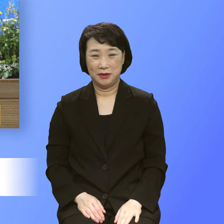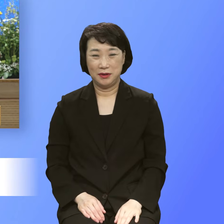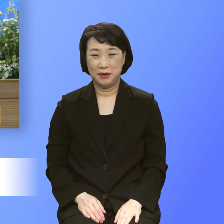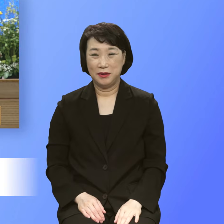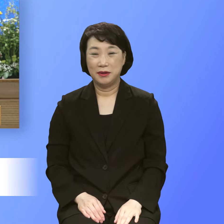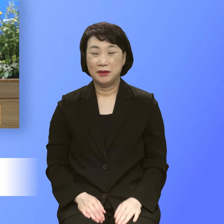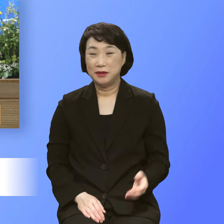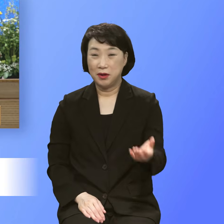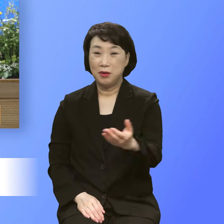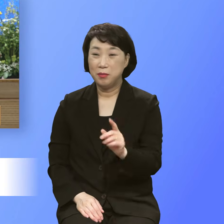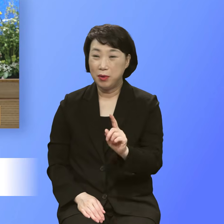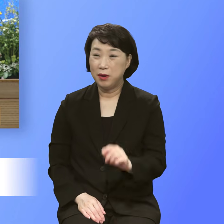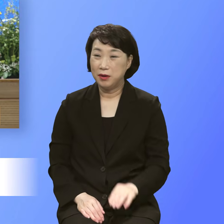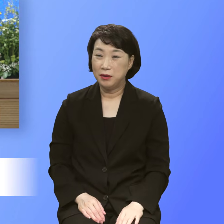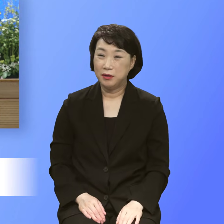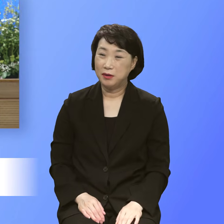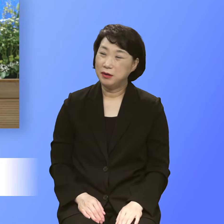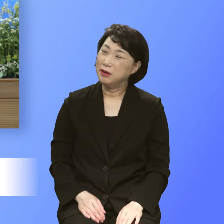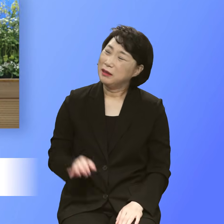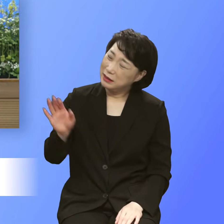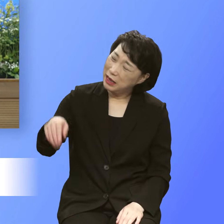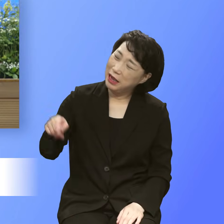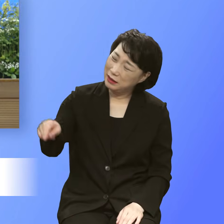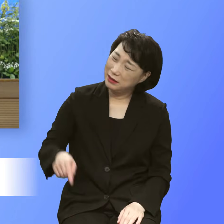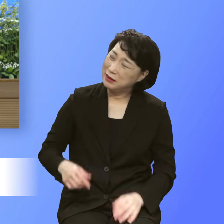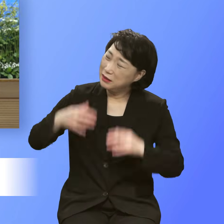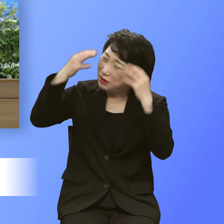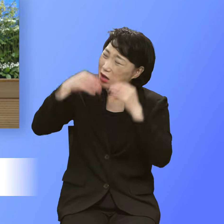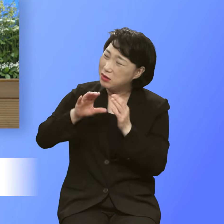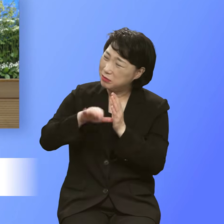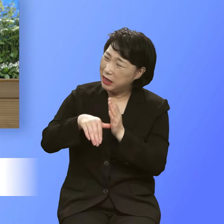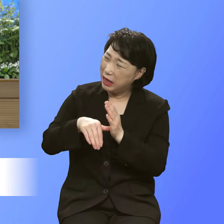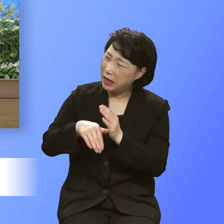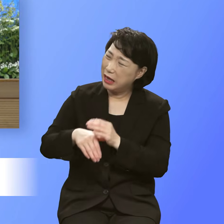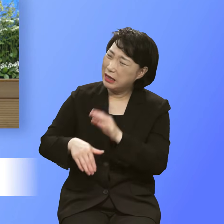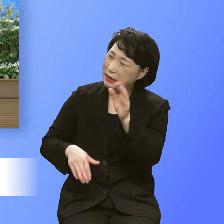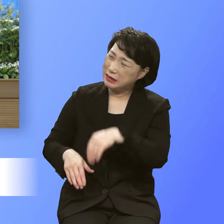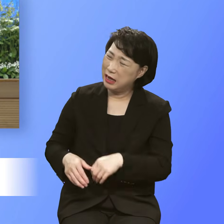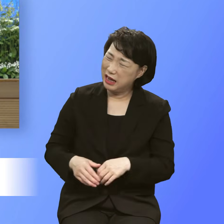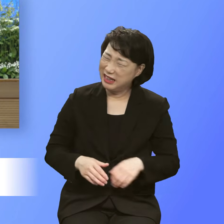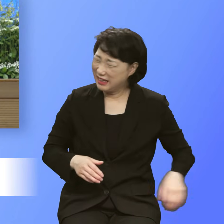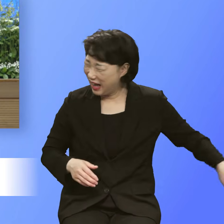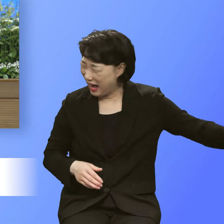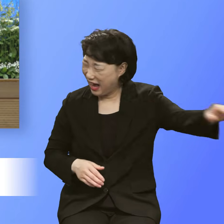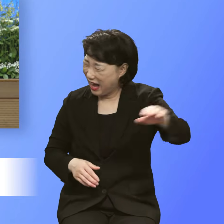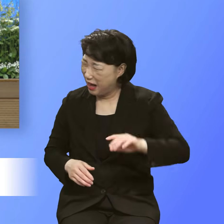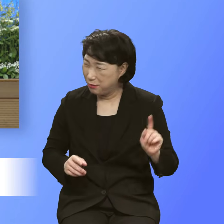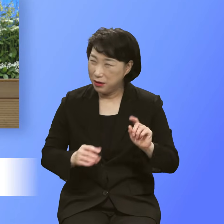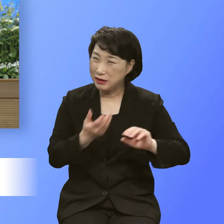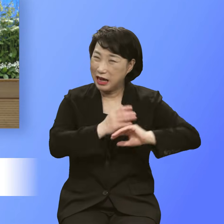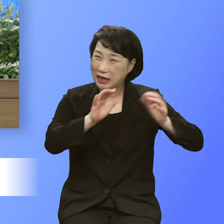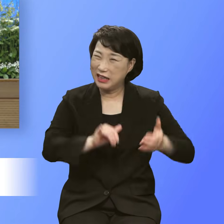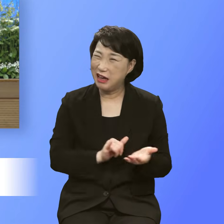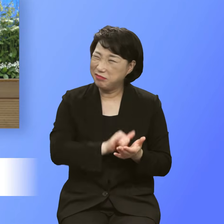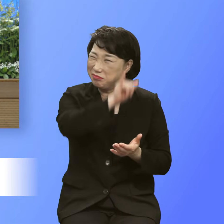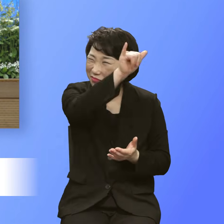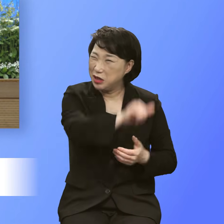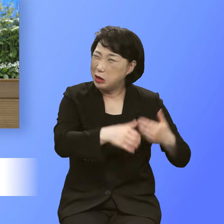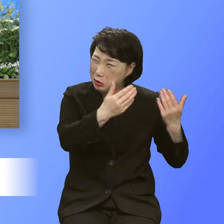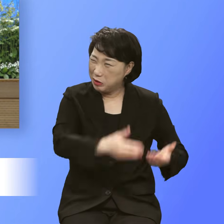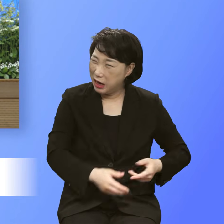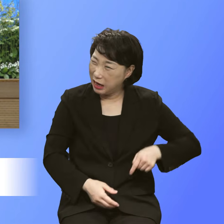사람들이 너는 이 여름철에 남들은 다 뭐 외국으로 휴가